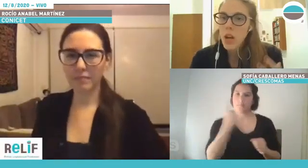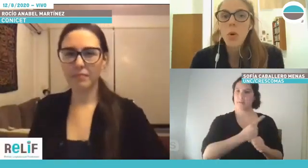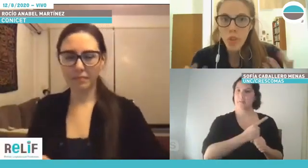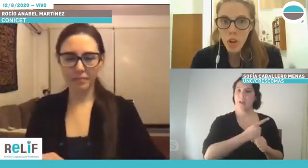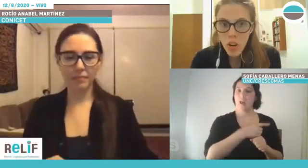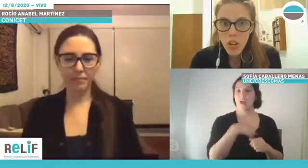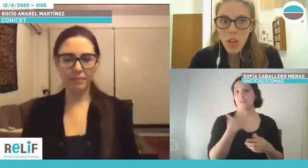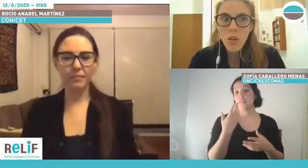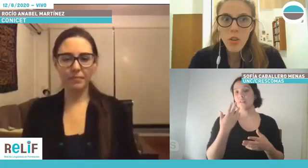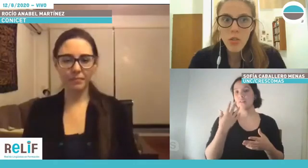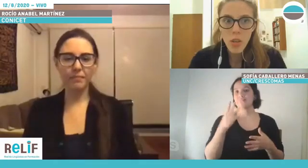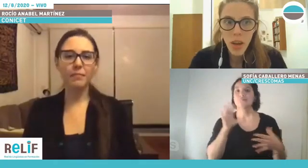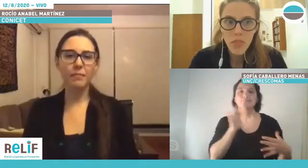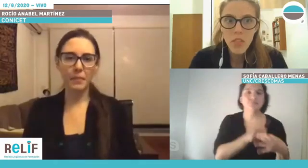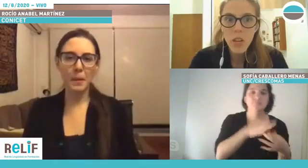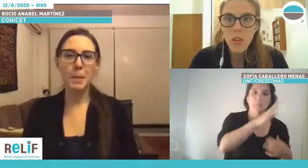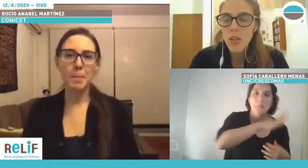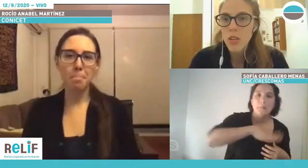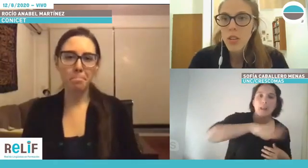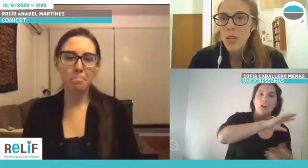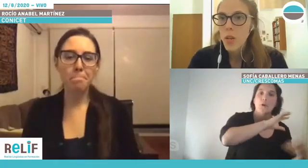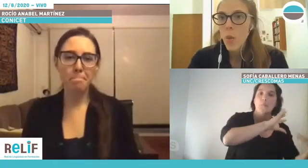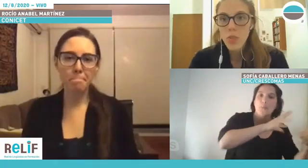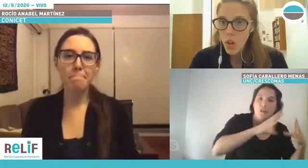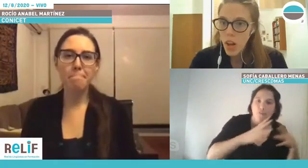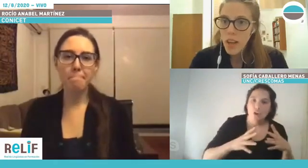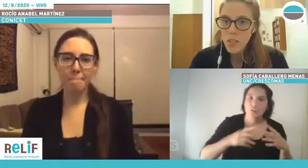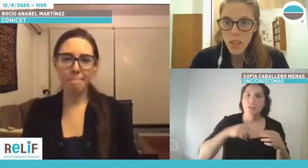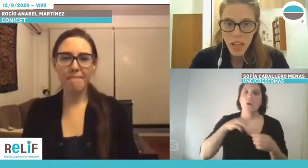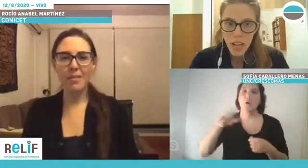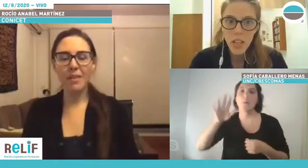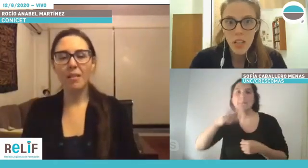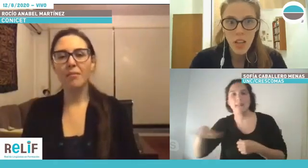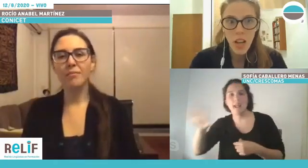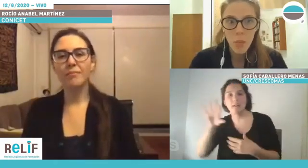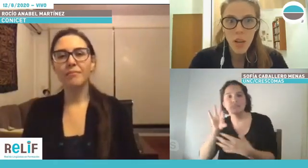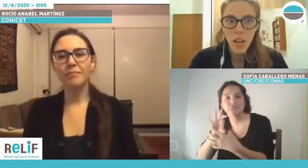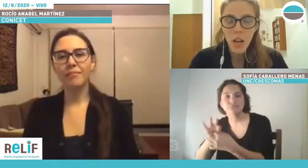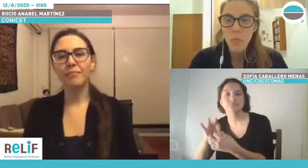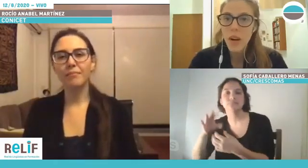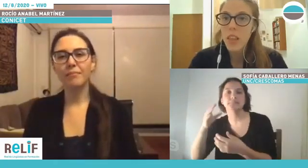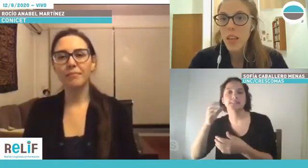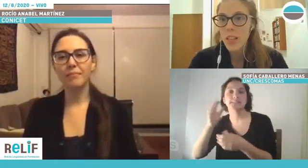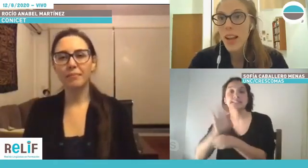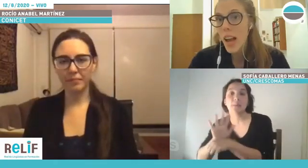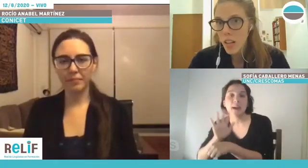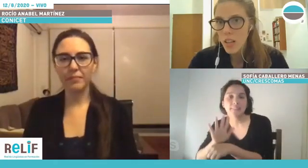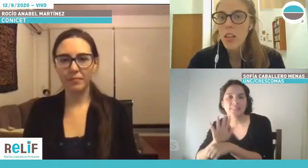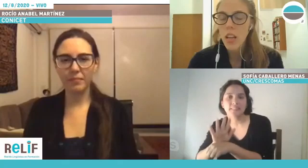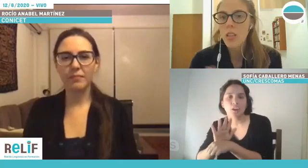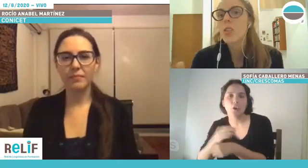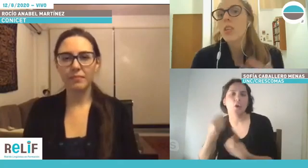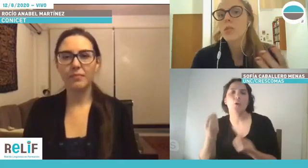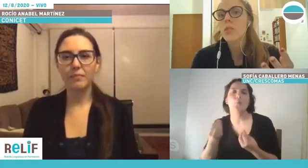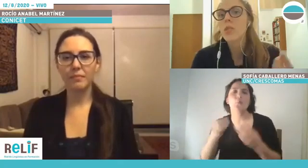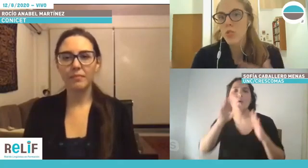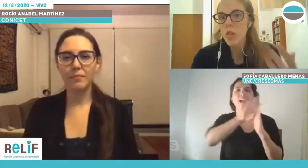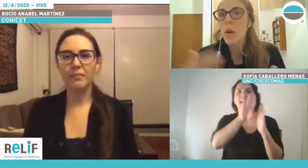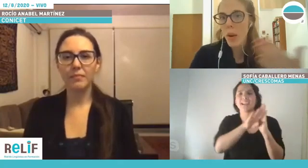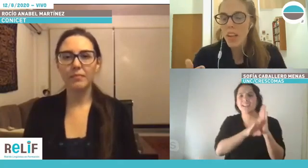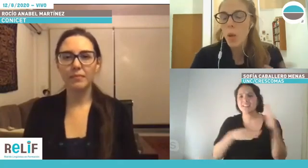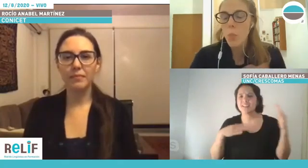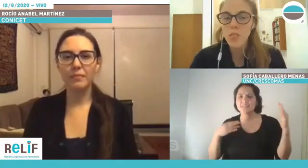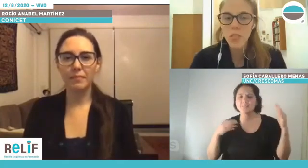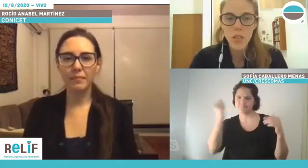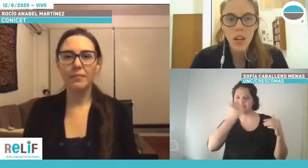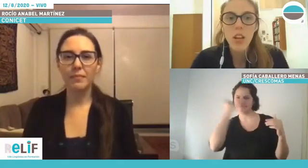plano quizás morfológico, semántico? ¿Cuáles son las características para destacar que quizás nos